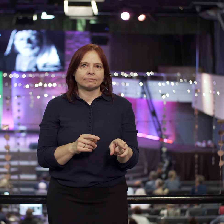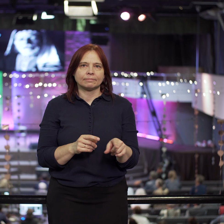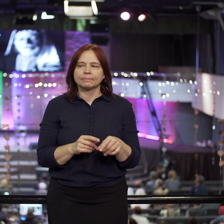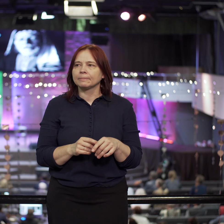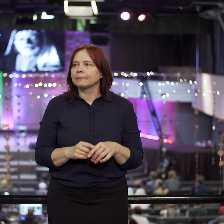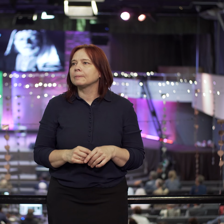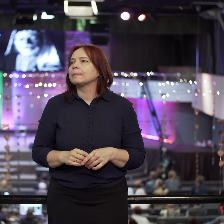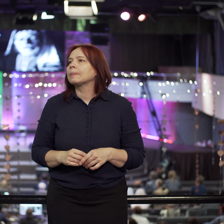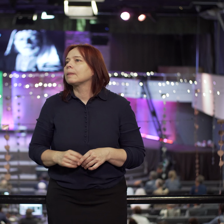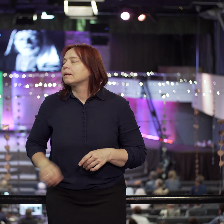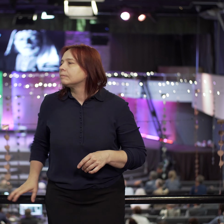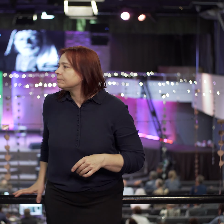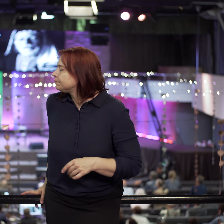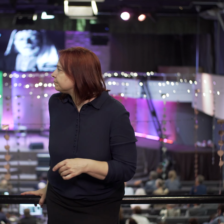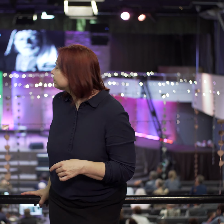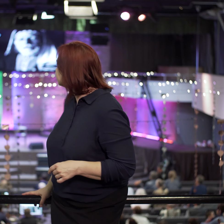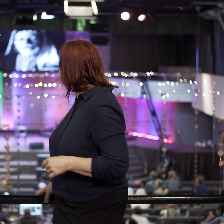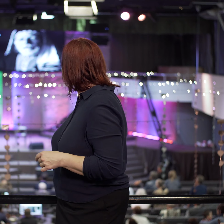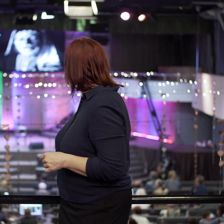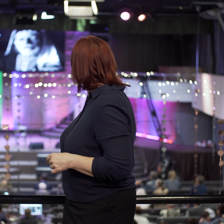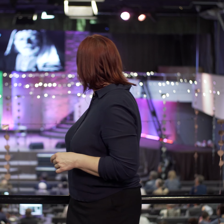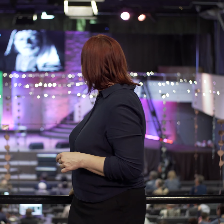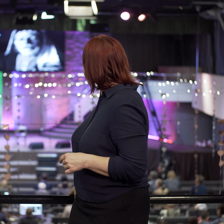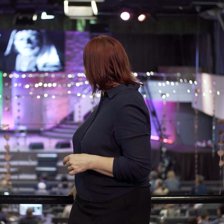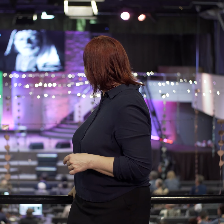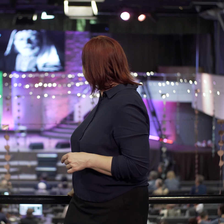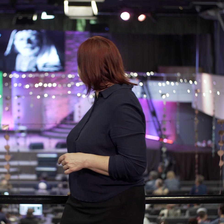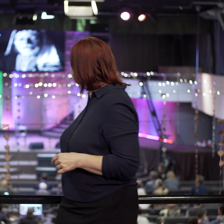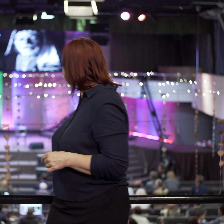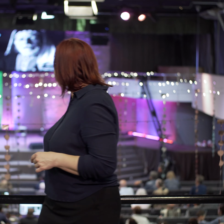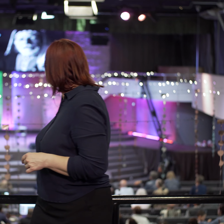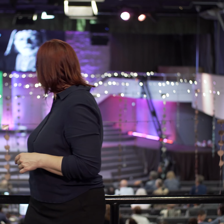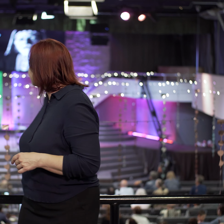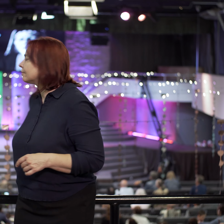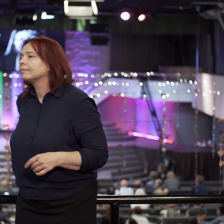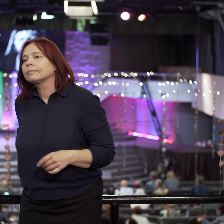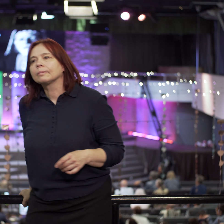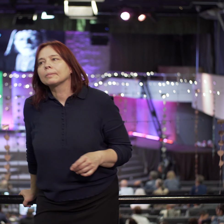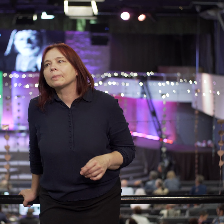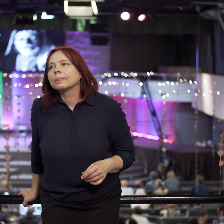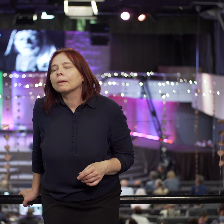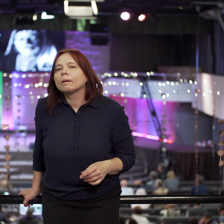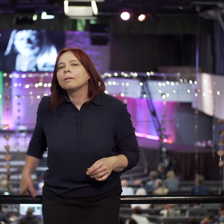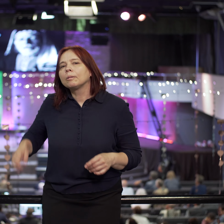все будет свидетельствовать из этого текста о том, кто он был. И вы помните, когда Христа